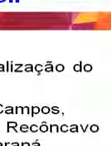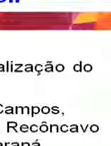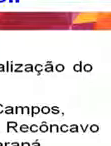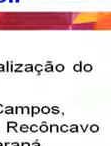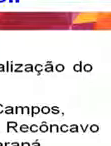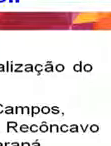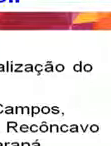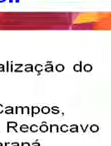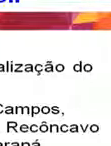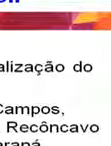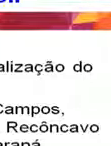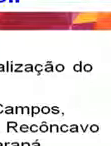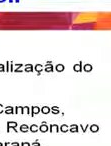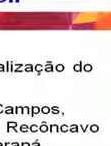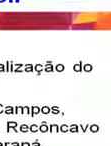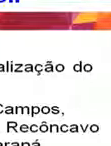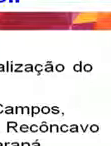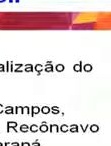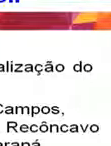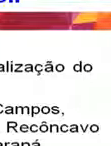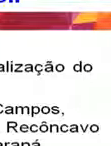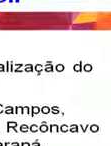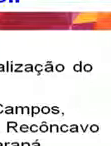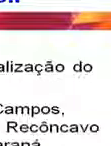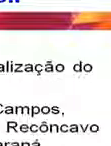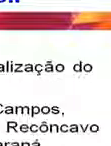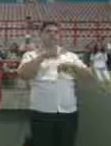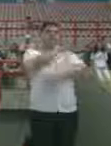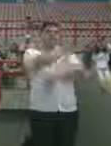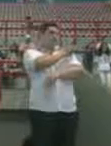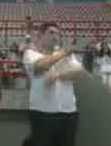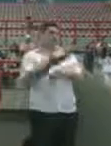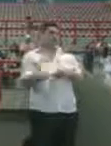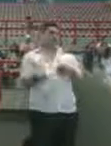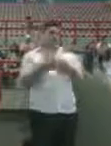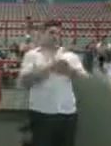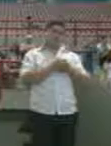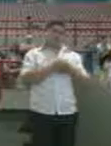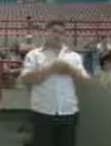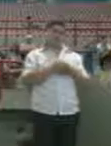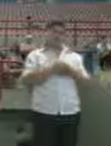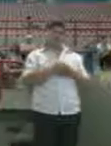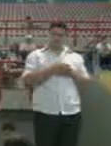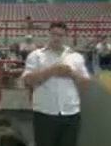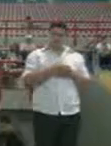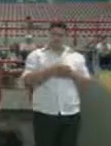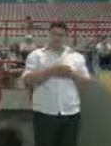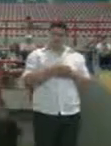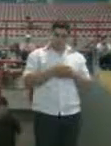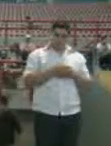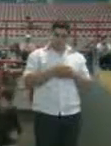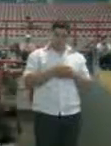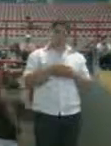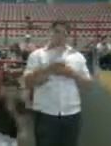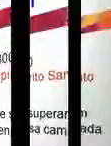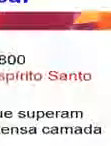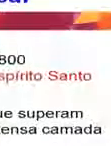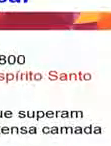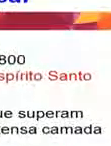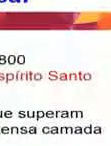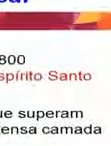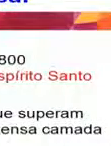mais extraído em mar, é mais nas plataformas. Aí o destaque do Rio de Janeiro. É exatamente desse petróleo que veio a descoberta do